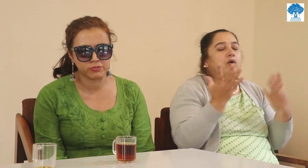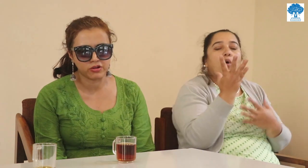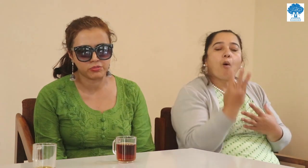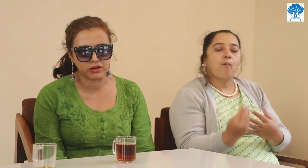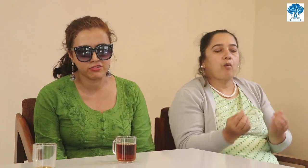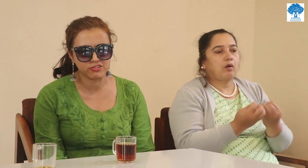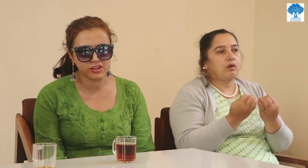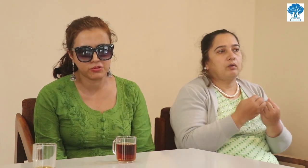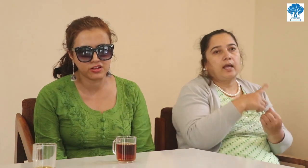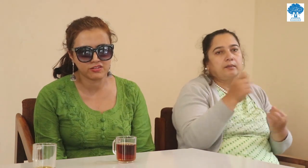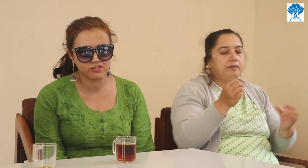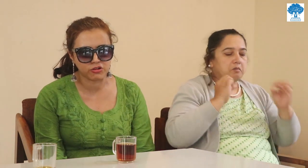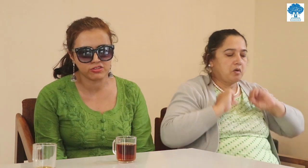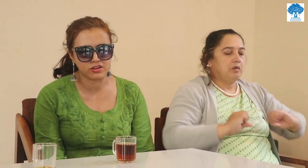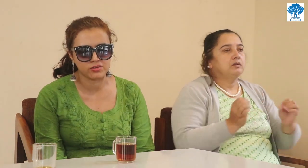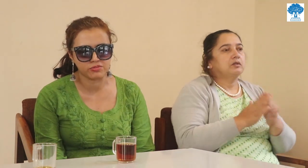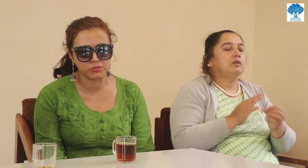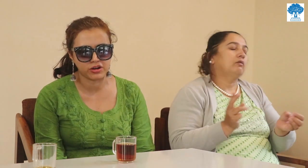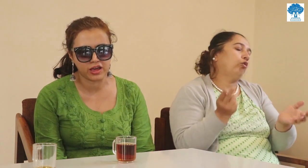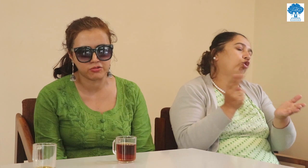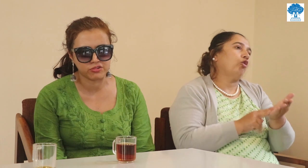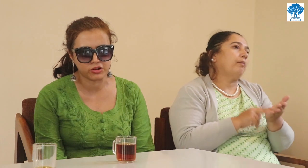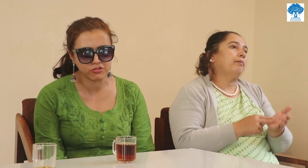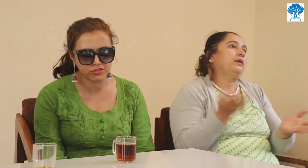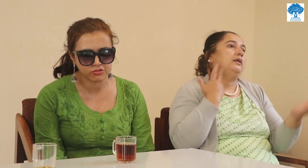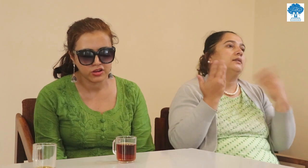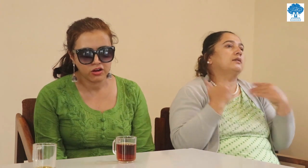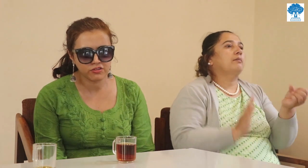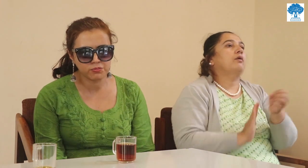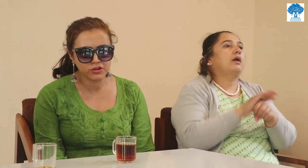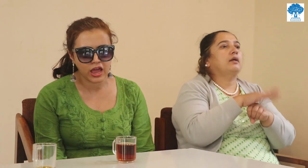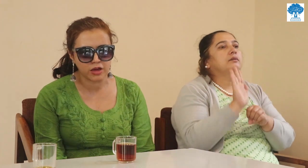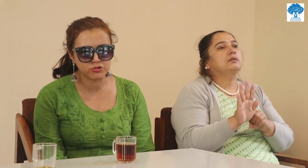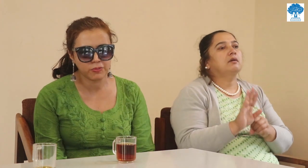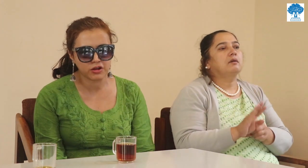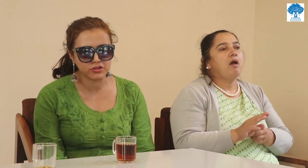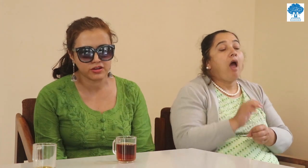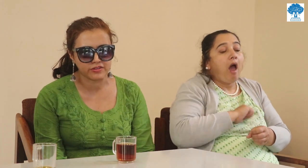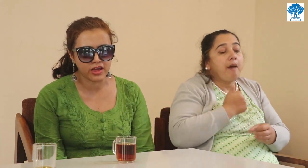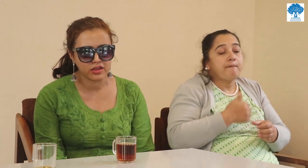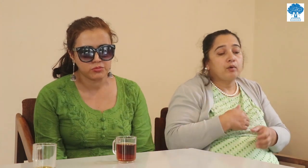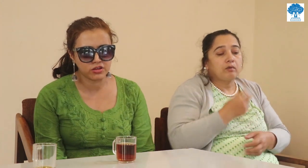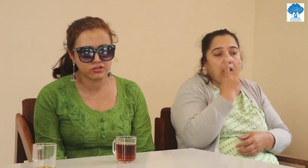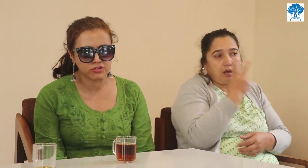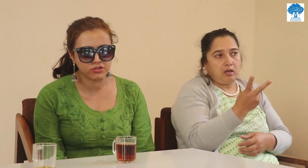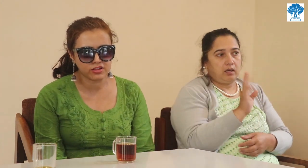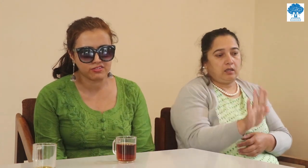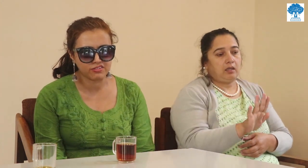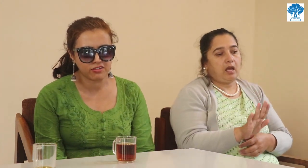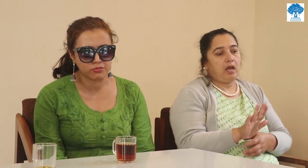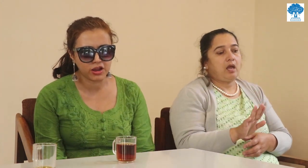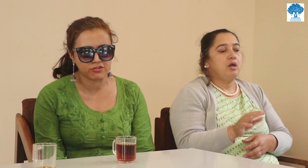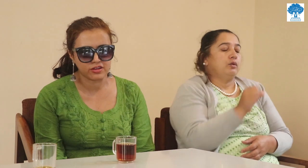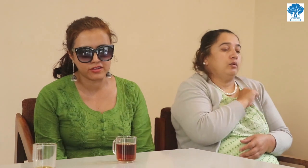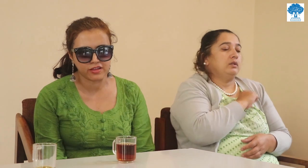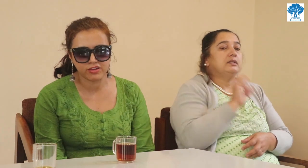भनेर त्यो प्रयोग भएको छ तथापि त्यसले चाहिँ झन् धेरै हिंसा बढाएको छ भन्न खोजेको अझै पनि हाम्रो बाटोले हेर्दा बृहत्तर यौनिकता